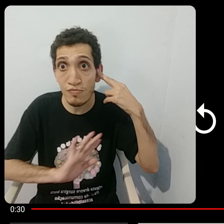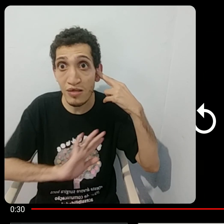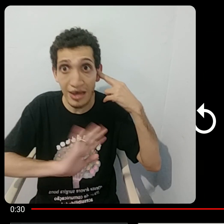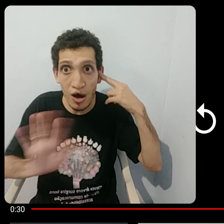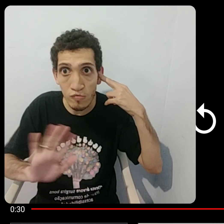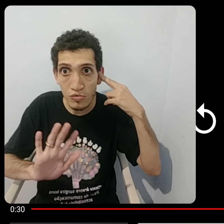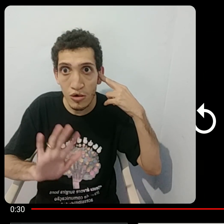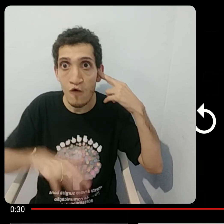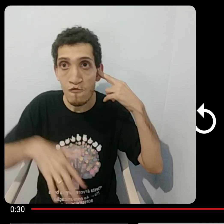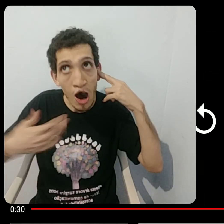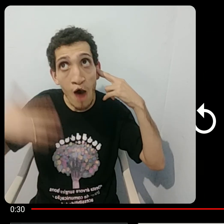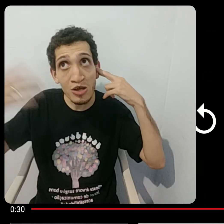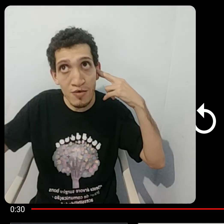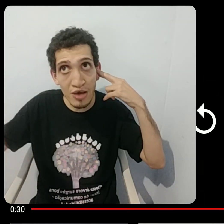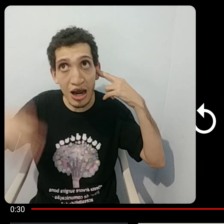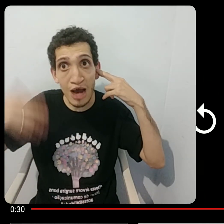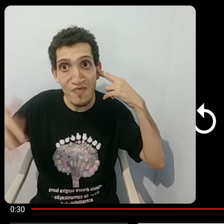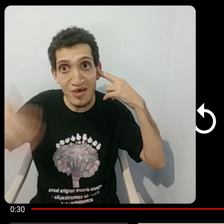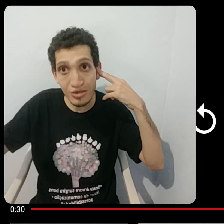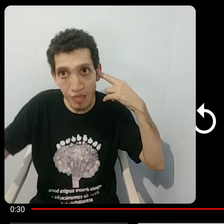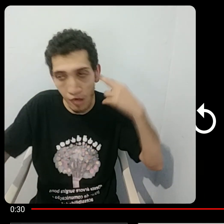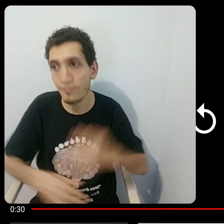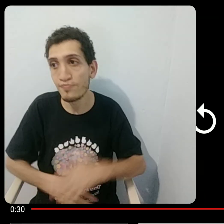pergunta é real. Qual o significado desse sinal?